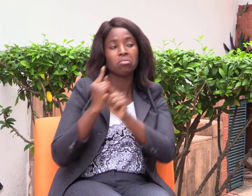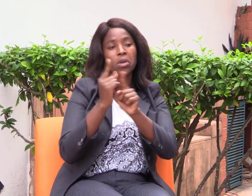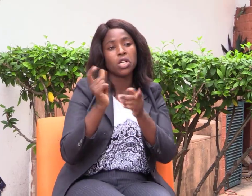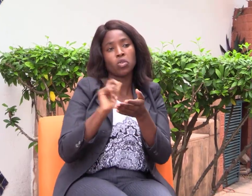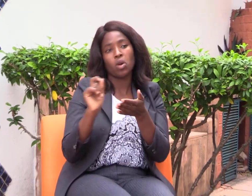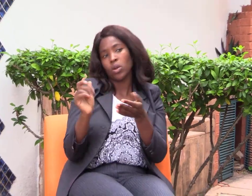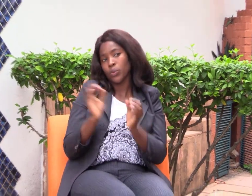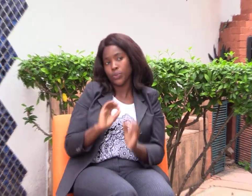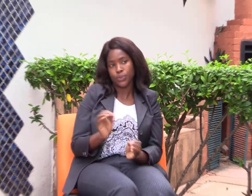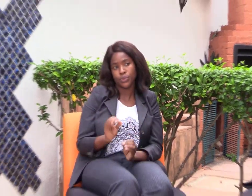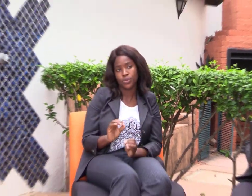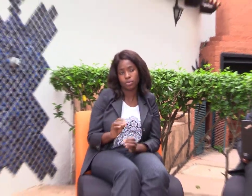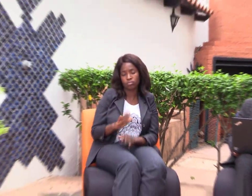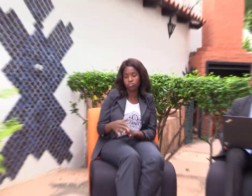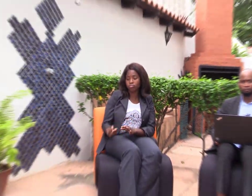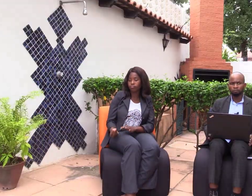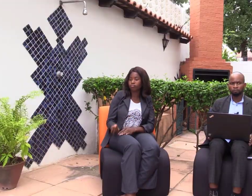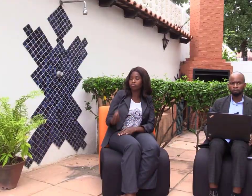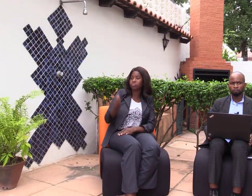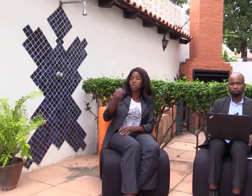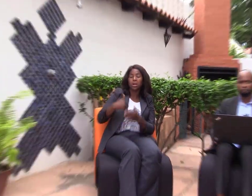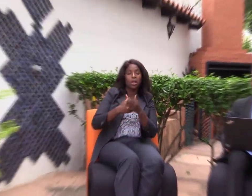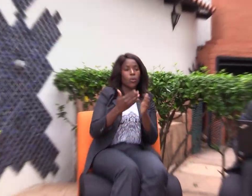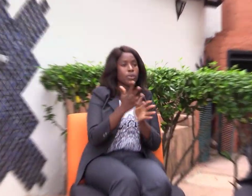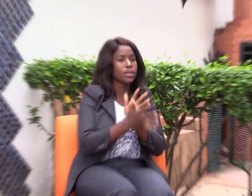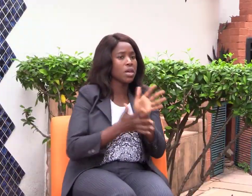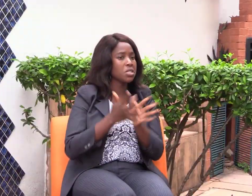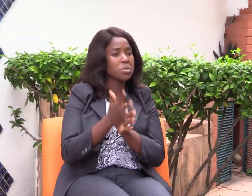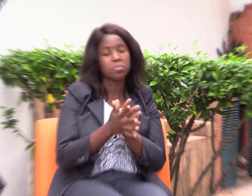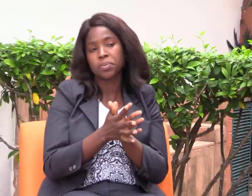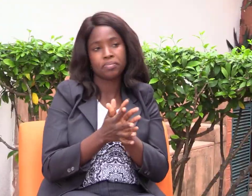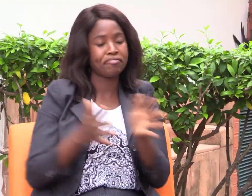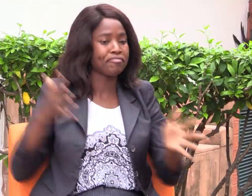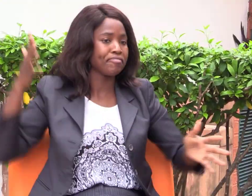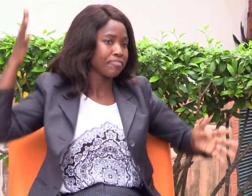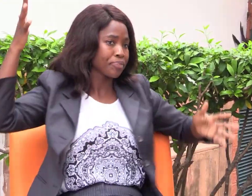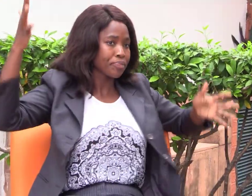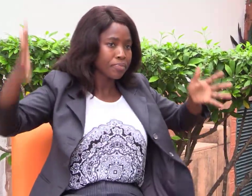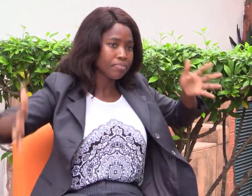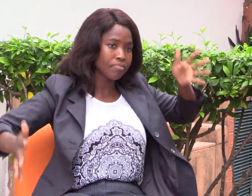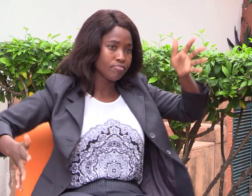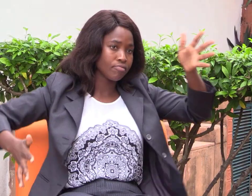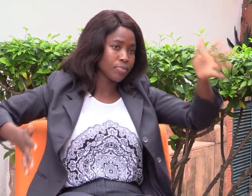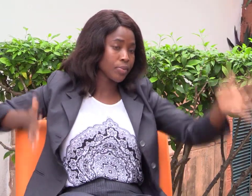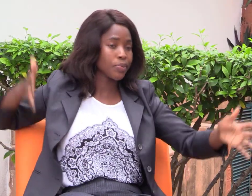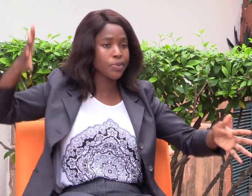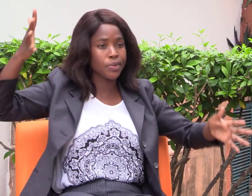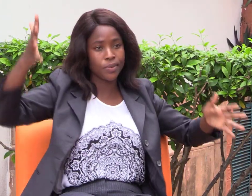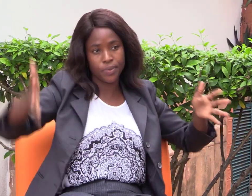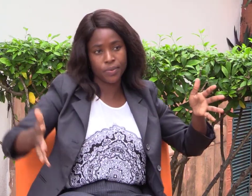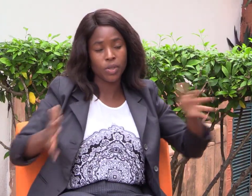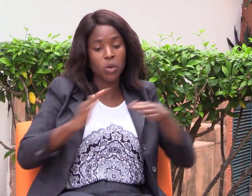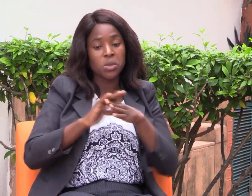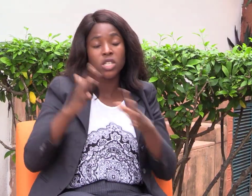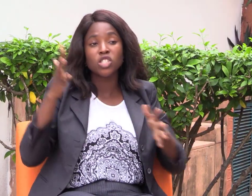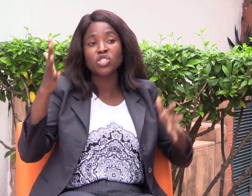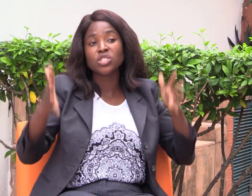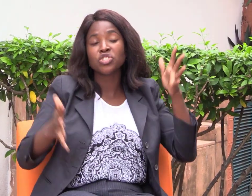nas suas casas com os seus familiares, são pessoas que crescem, não conhecem a língua de sinais, nunca foram à escola, usam mais os